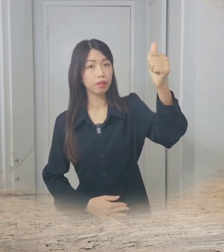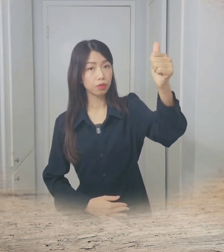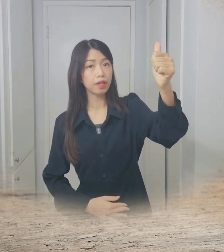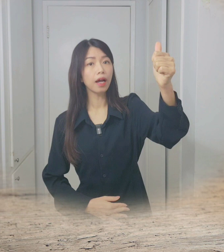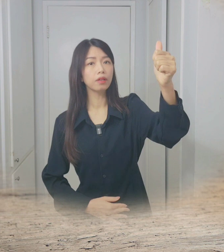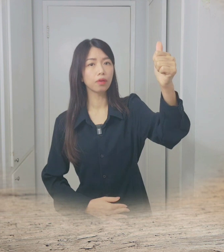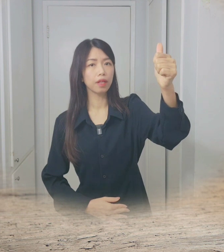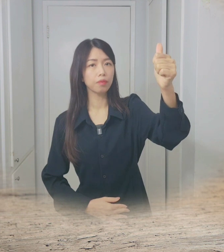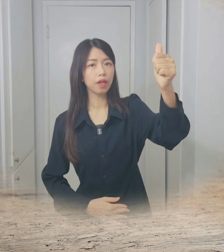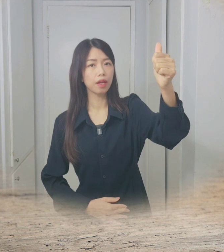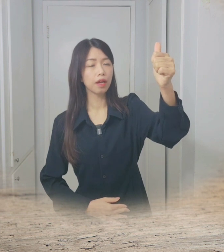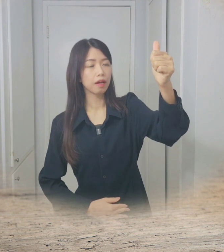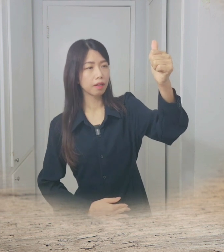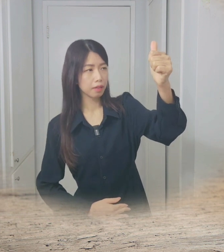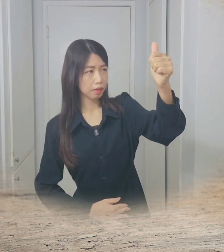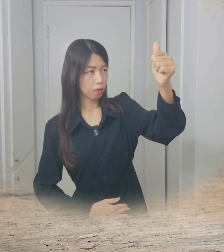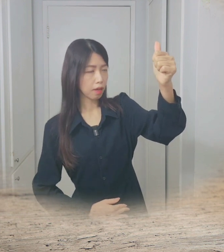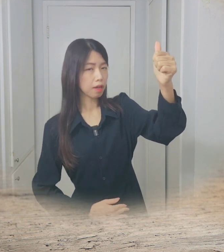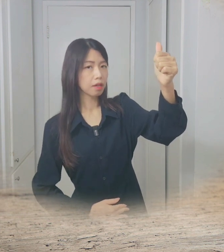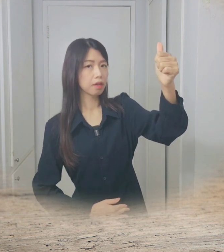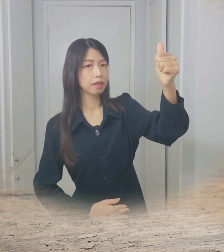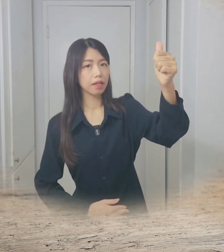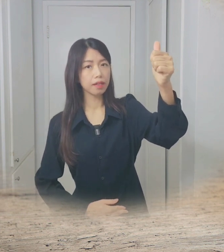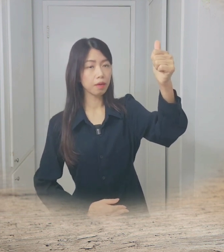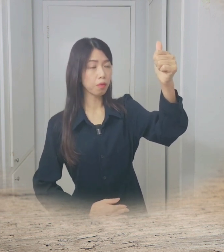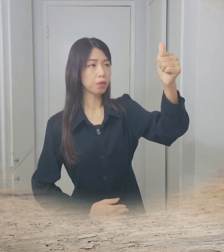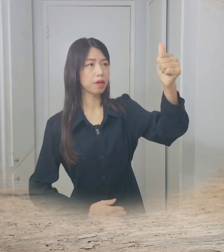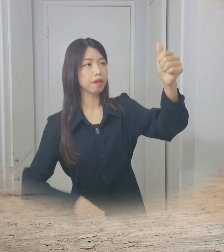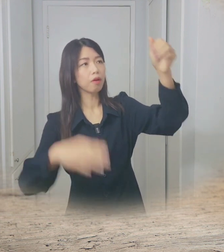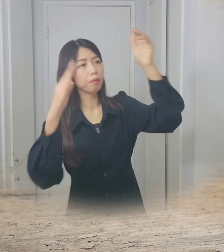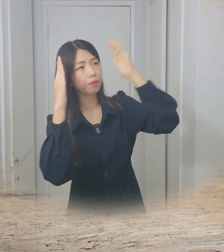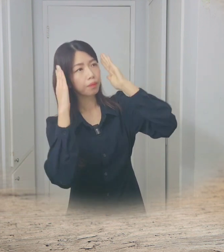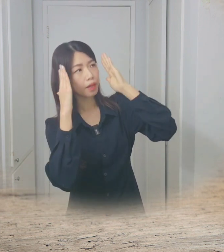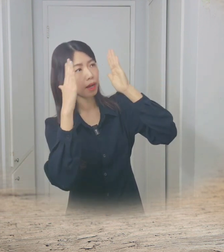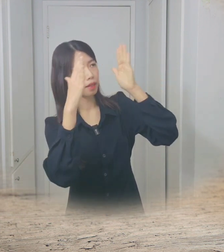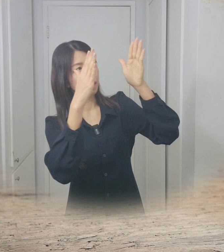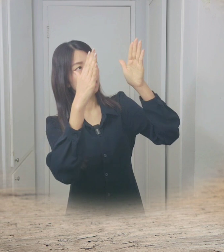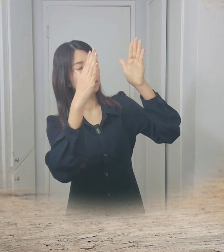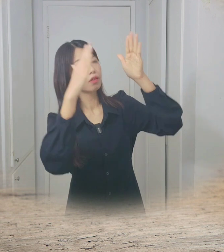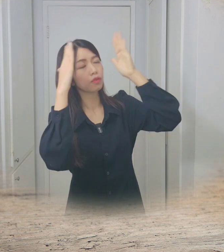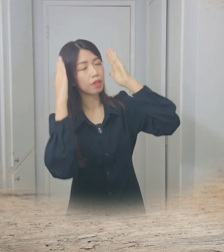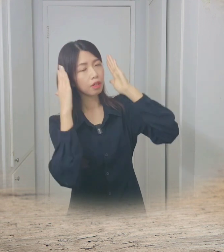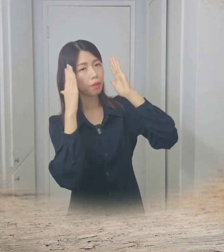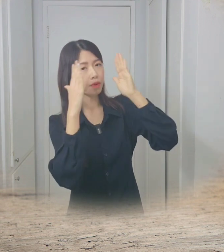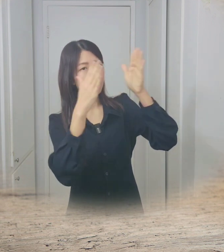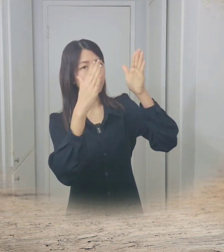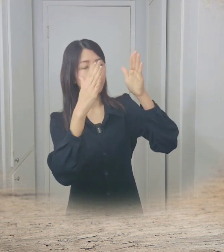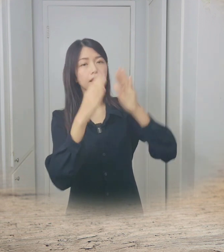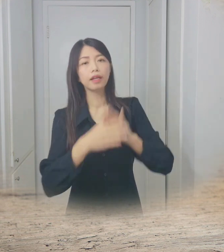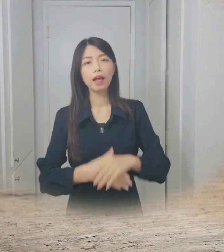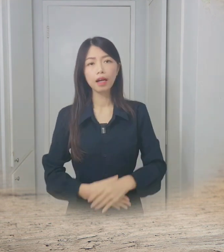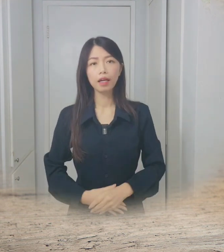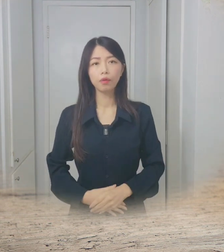내가 주를 향하는 거기 때문에 이렇게 살짝 몸을 돌려서 향하다 주를 쳐다보면서